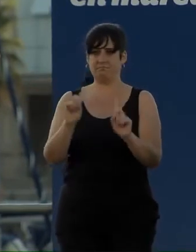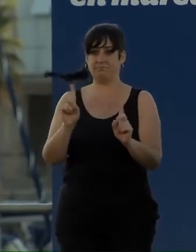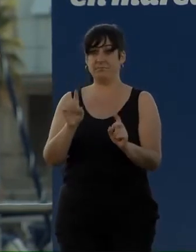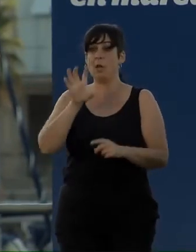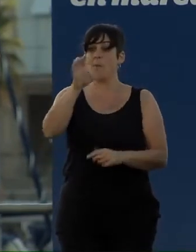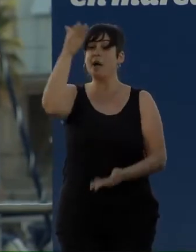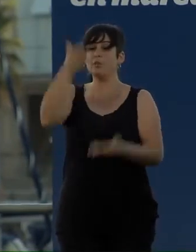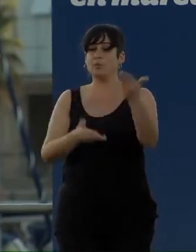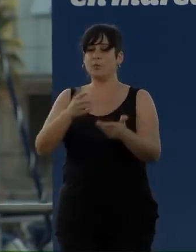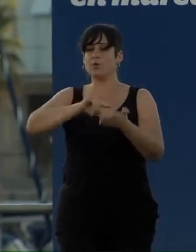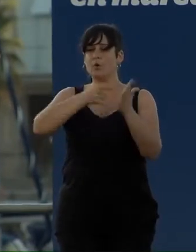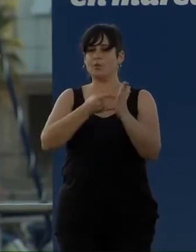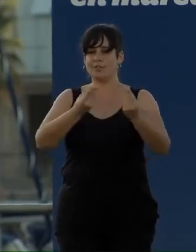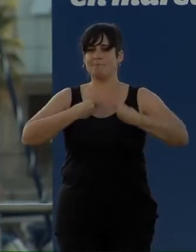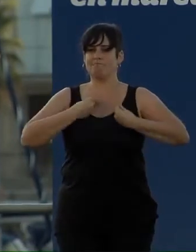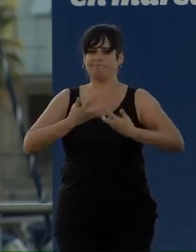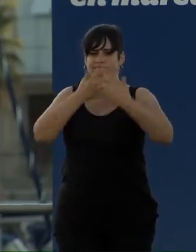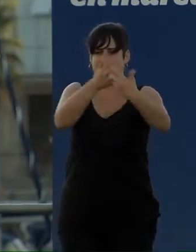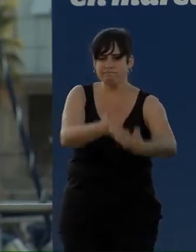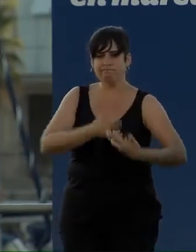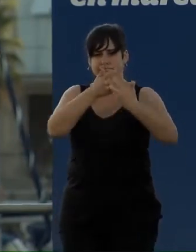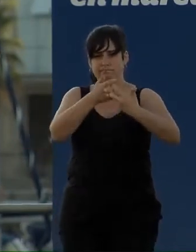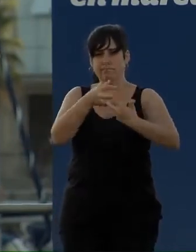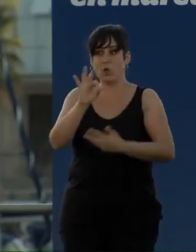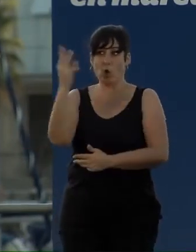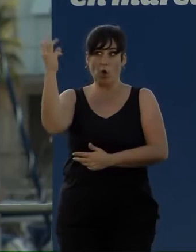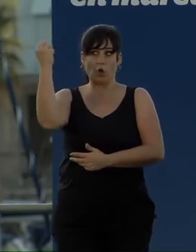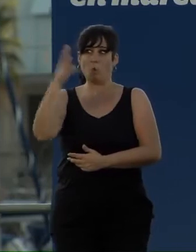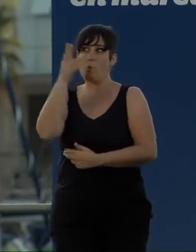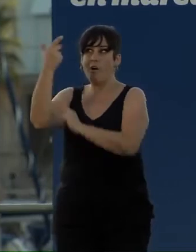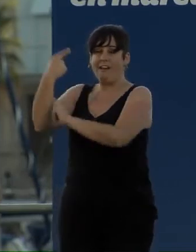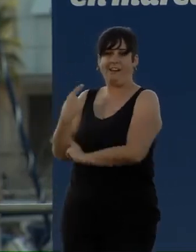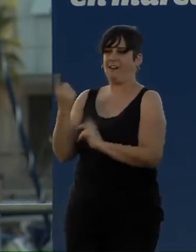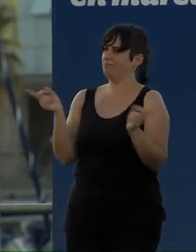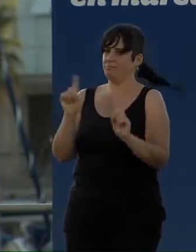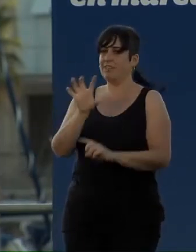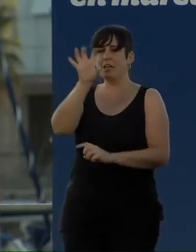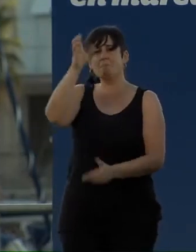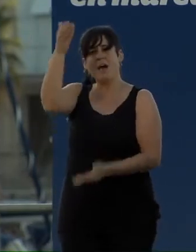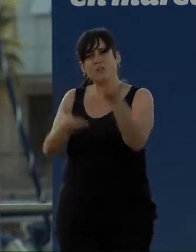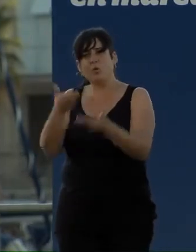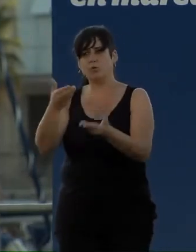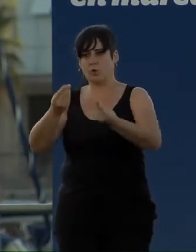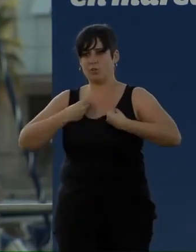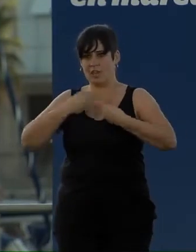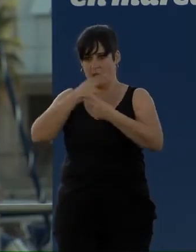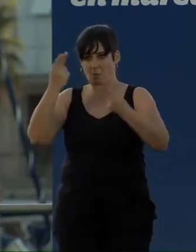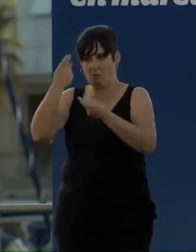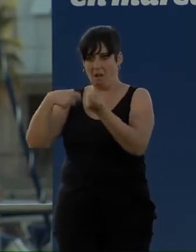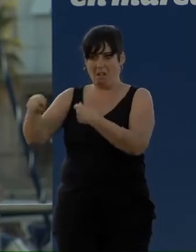sanitario un país xusto No presume de facer recortes para troica un país xusto no mal vende aa sanidad pública